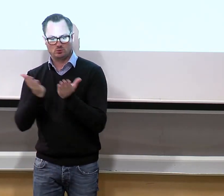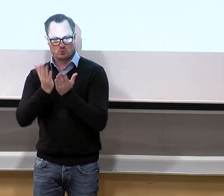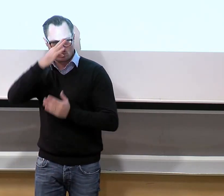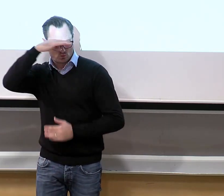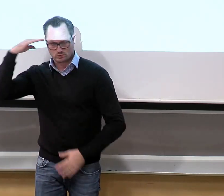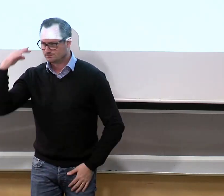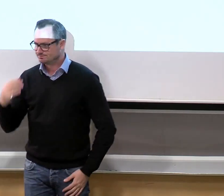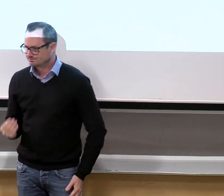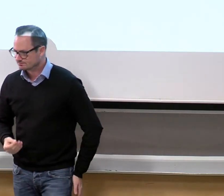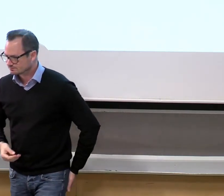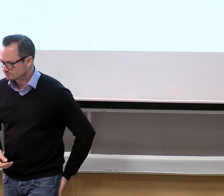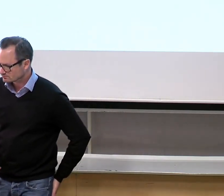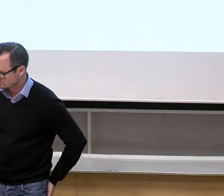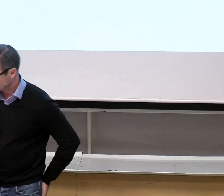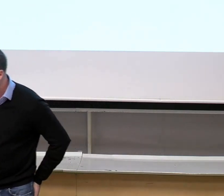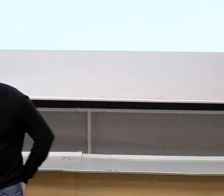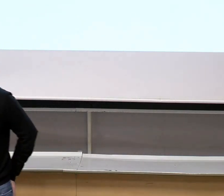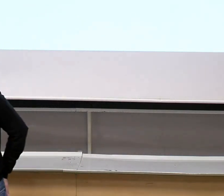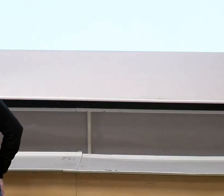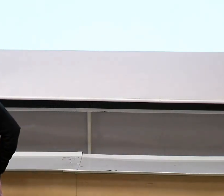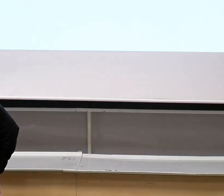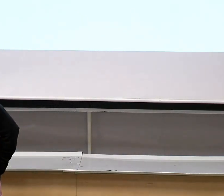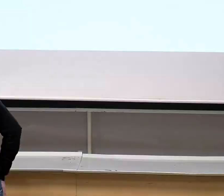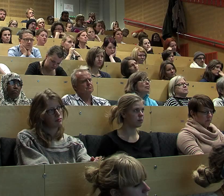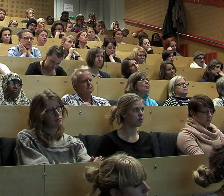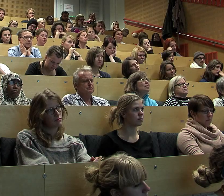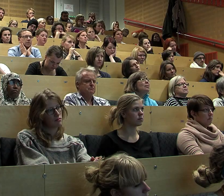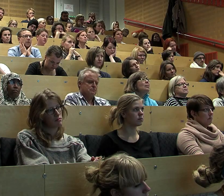egentligen. Och speciellt när det gäller barn i skolåldern.